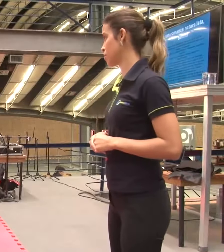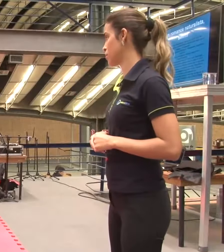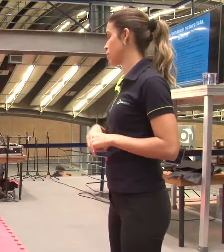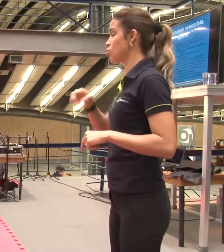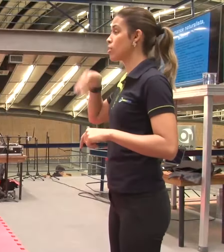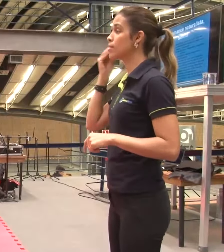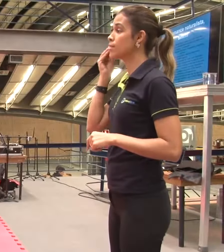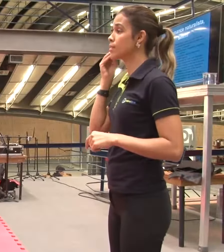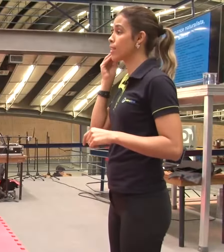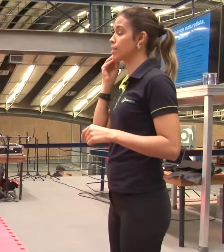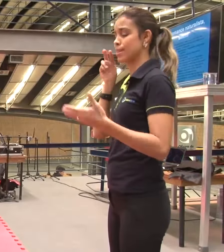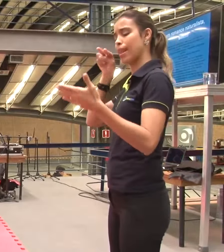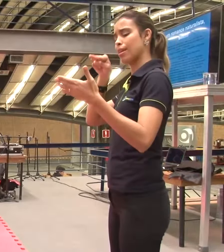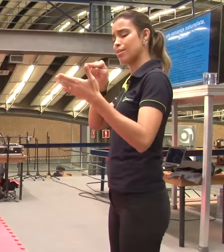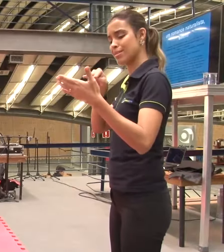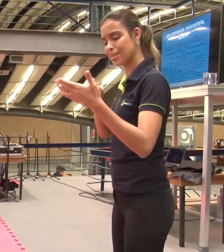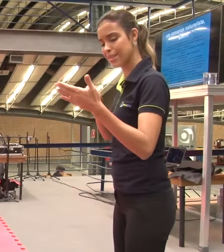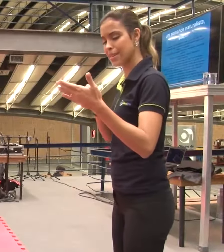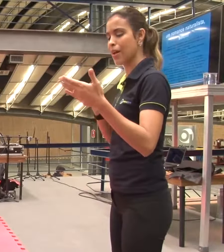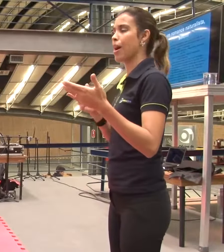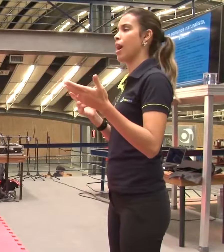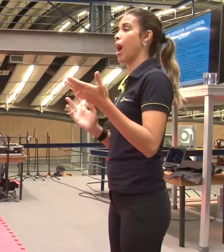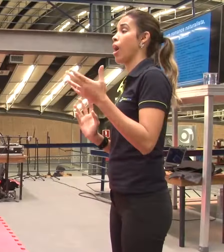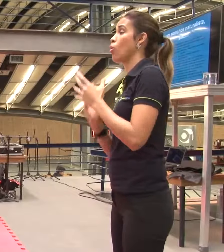Tenta fazer na leitura do romance essa materialização.